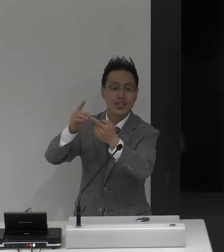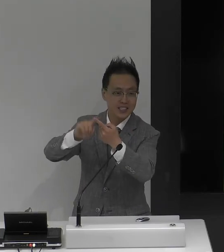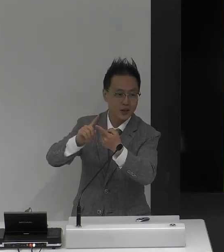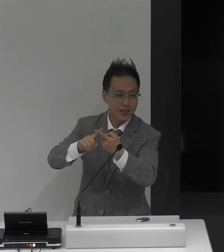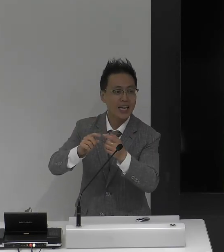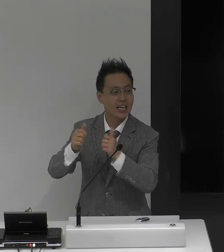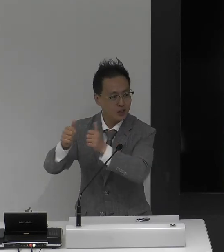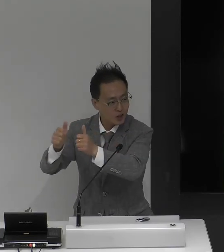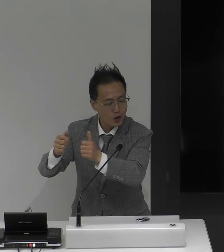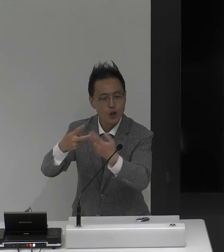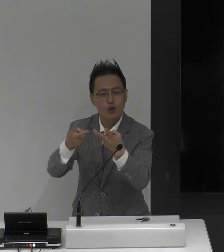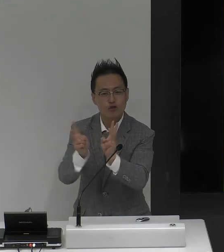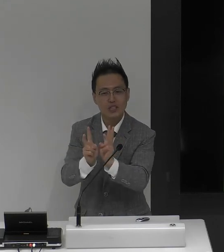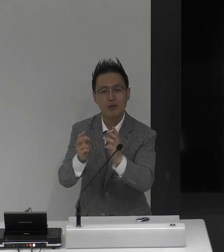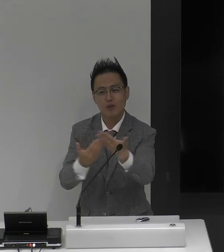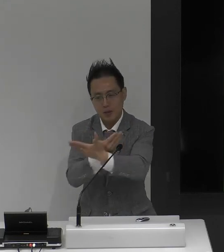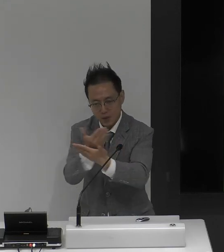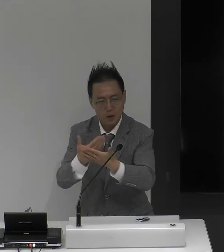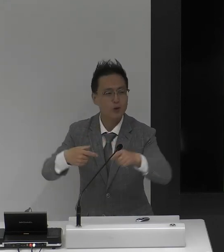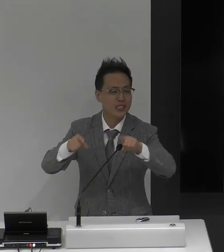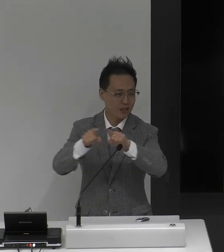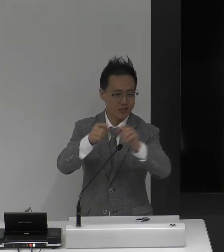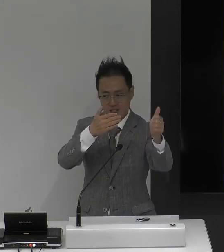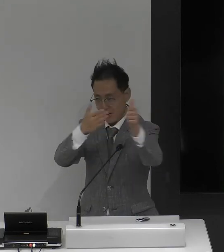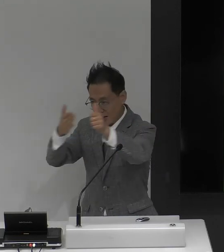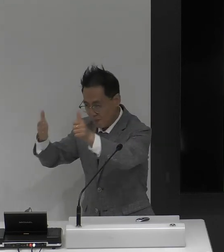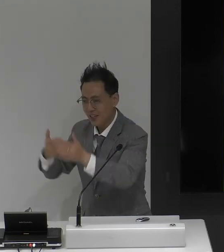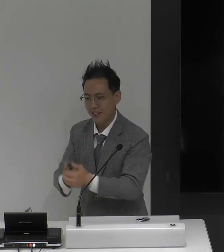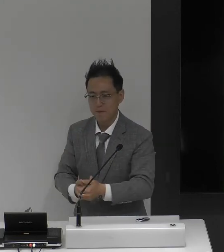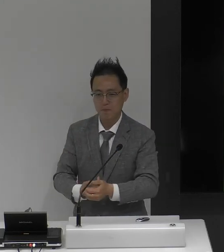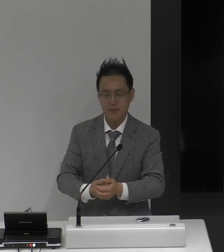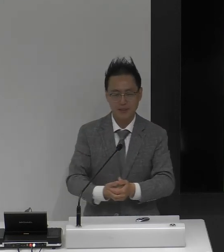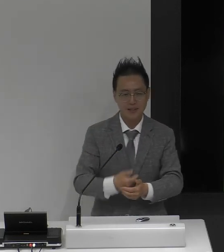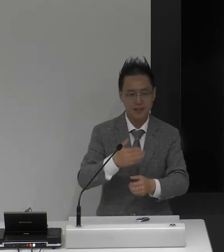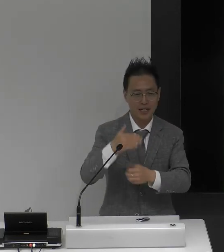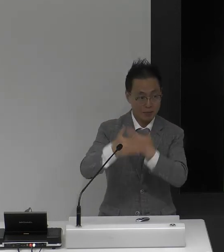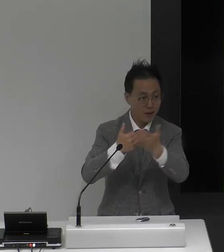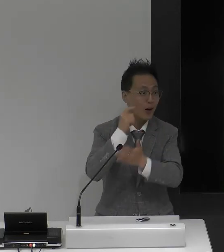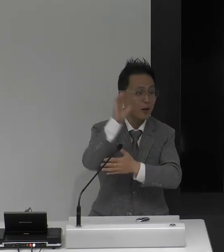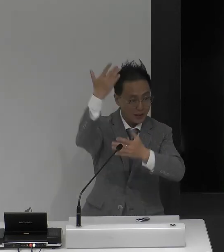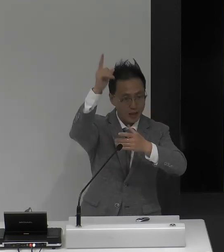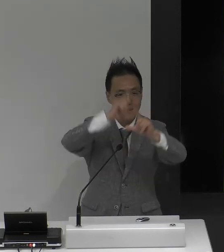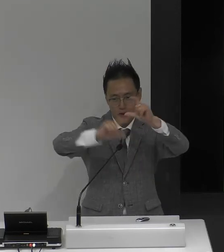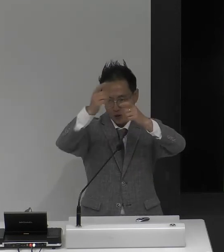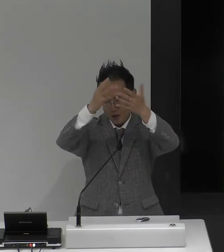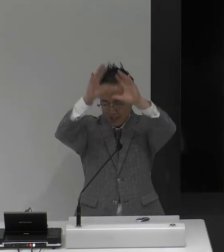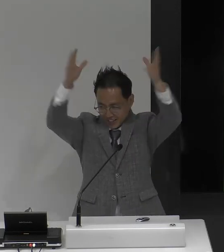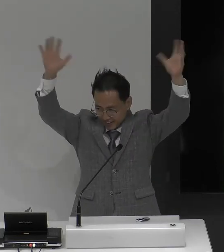대로 따라가셔서 순장님들과 함께 교제 나누시길 바랍니다. 함께 영광의 박수 한 번 더 돌립니다.